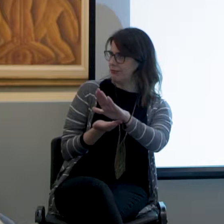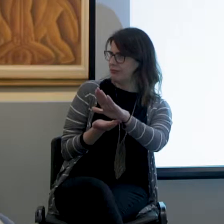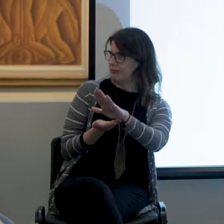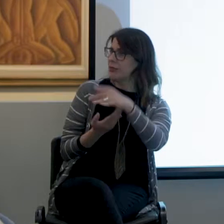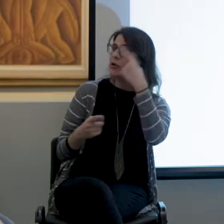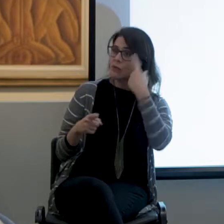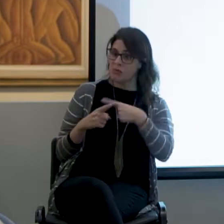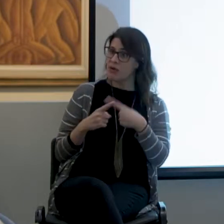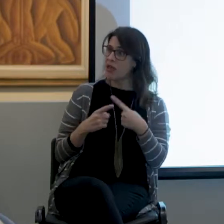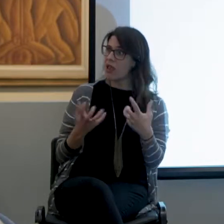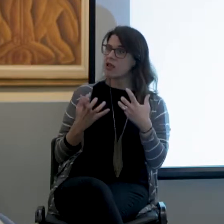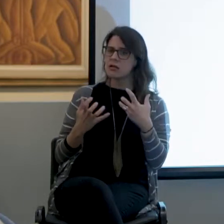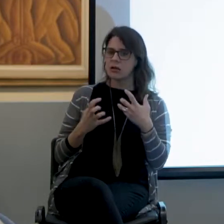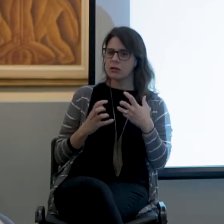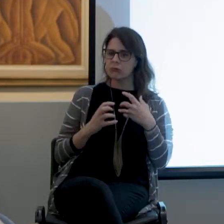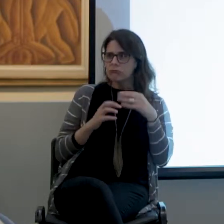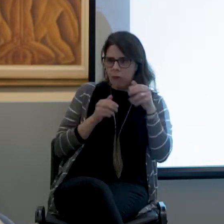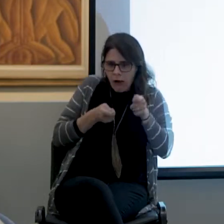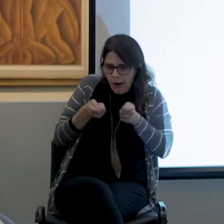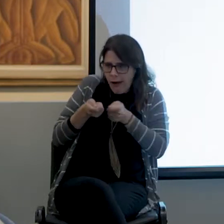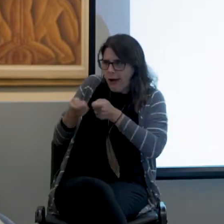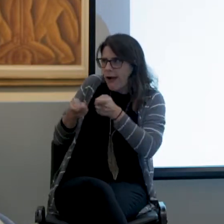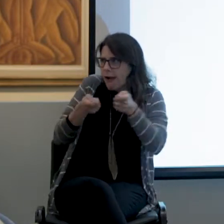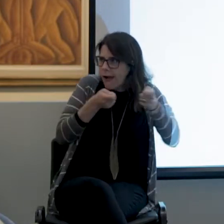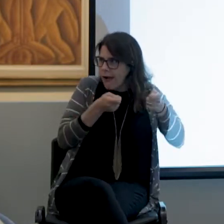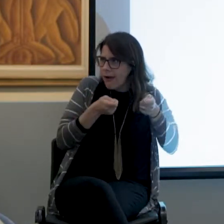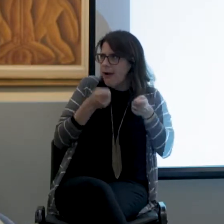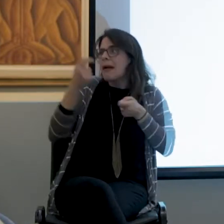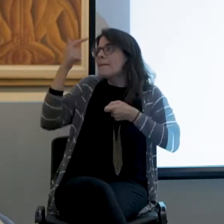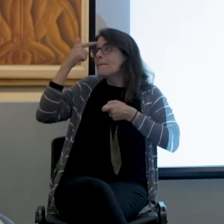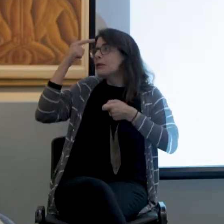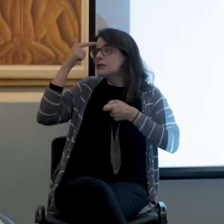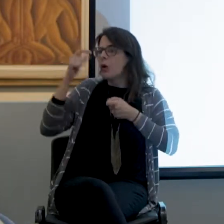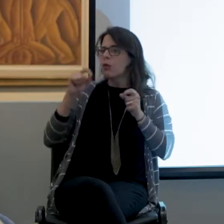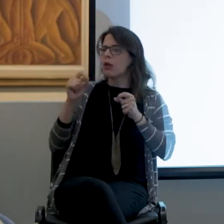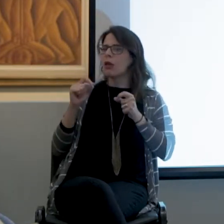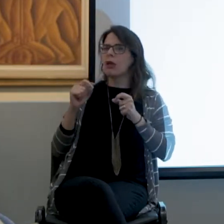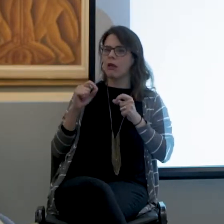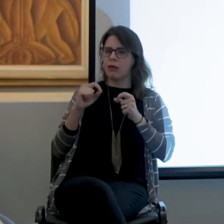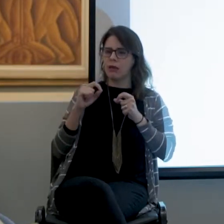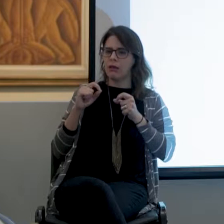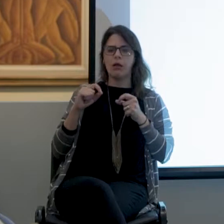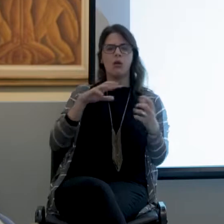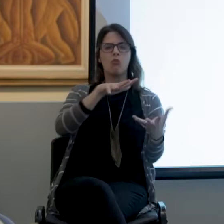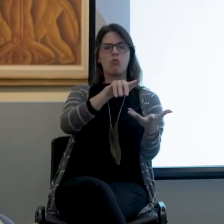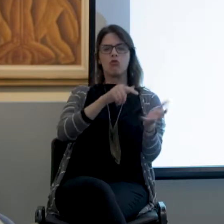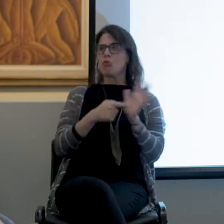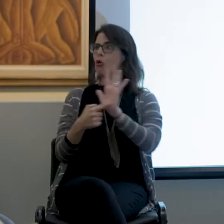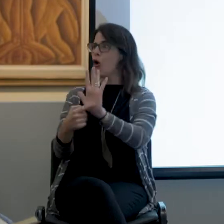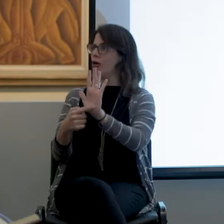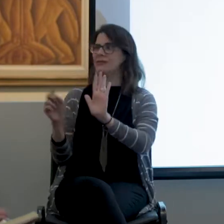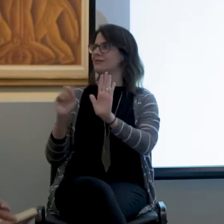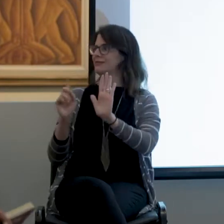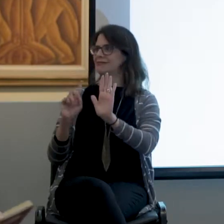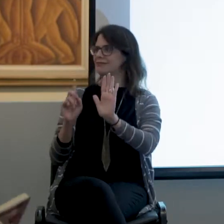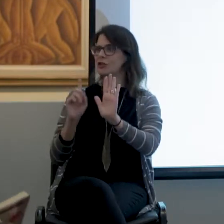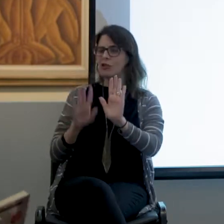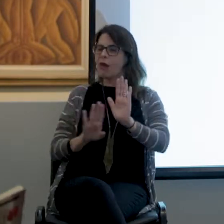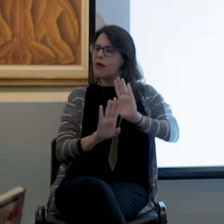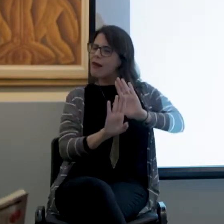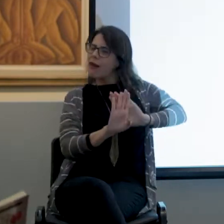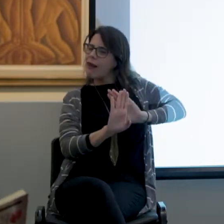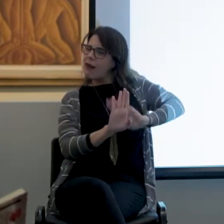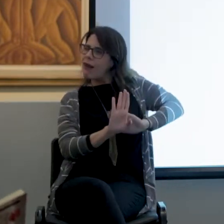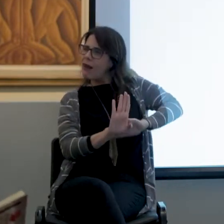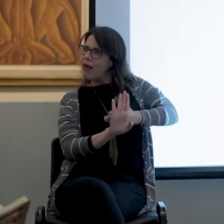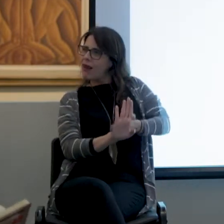a verdade das coisas, que não está no mundo aparente, que está por trás dele. O artista, nessa visão, nunca consegue chegar o que está por trás